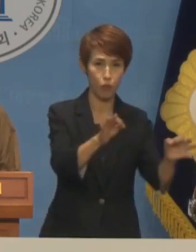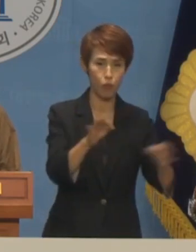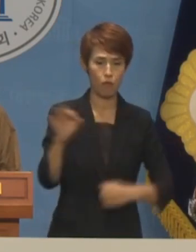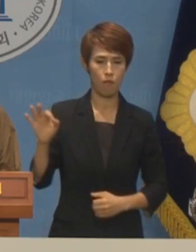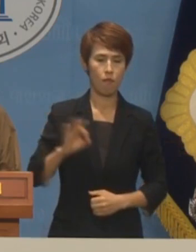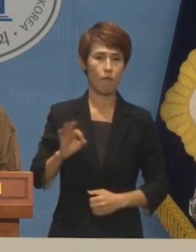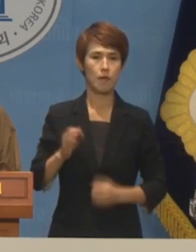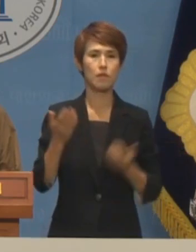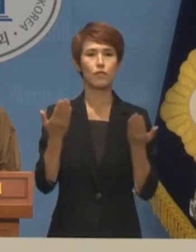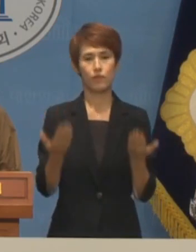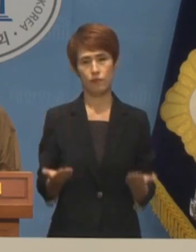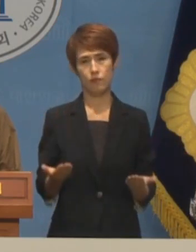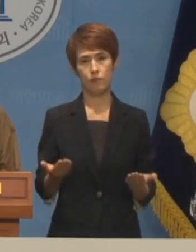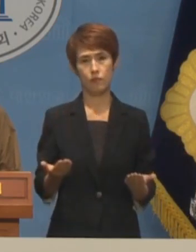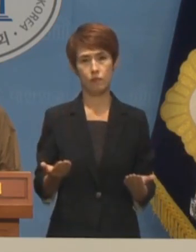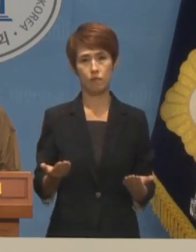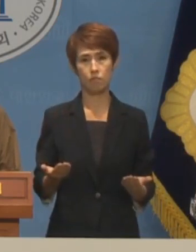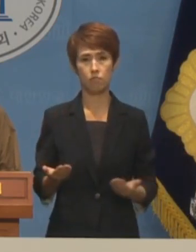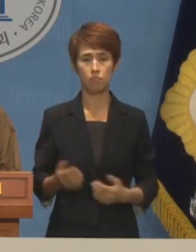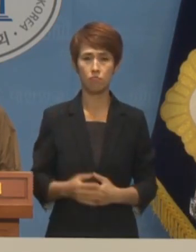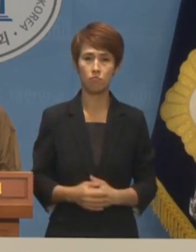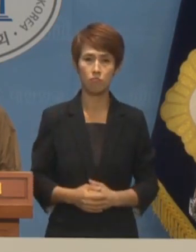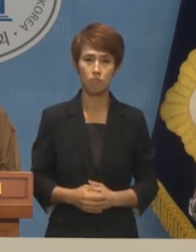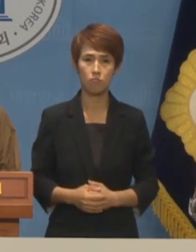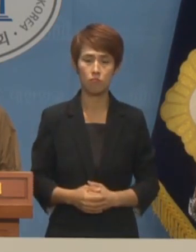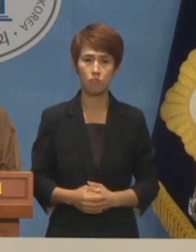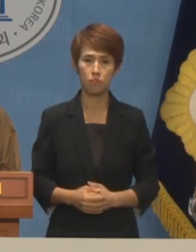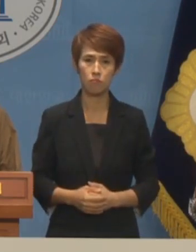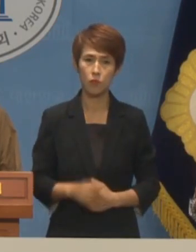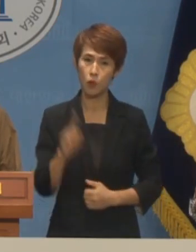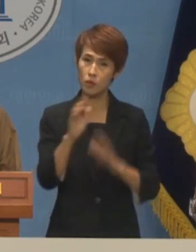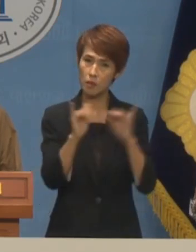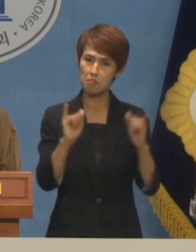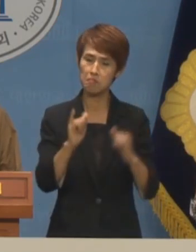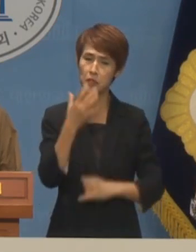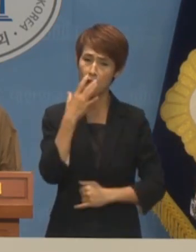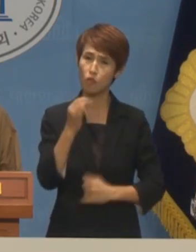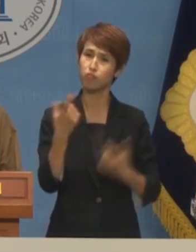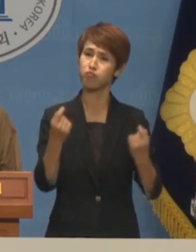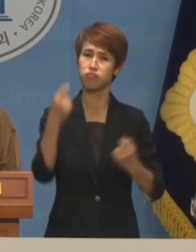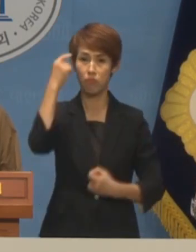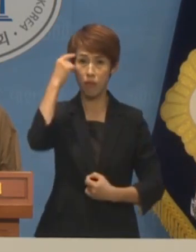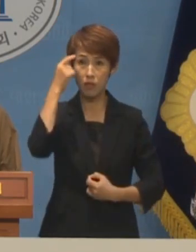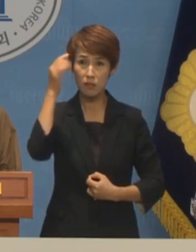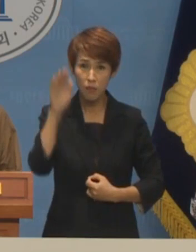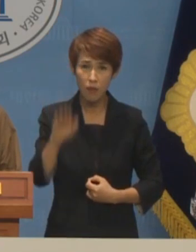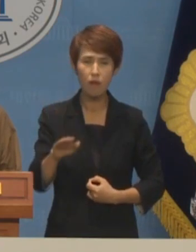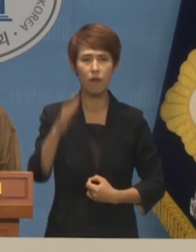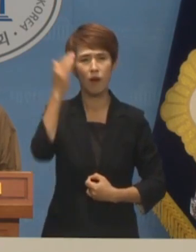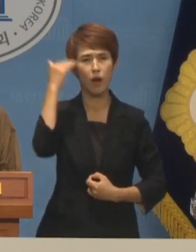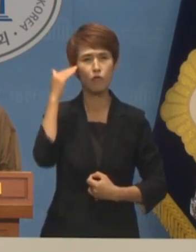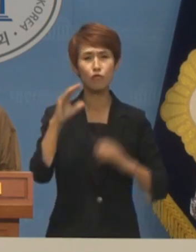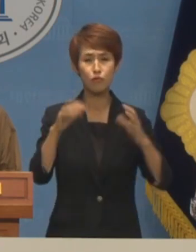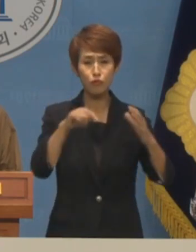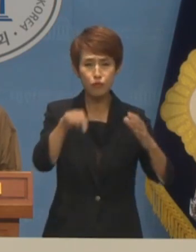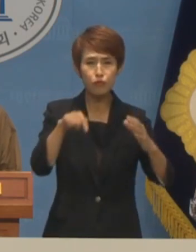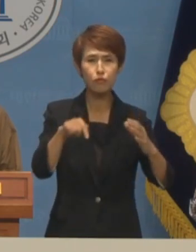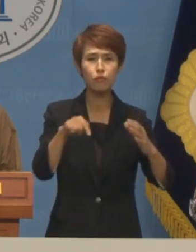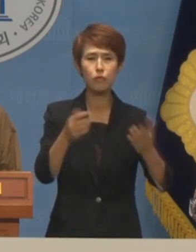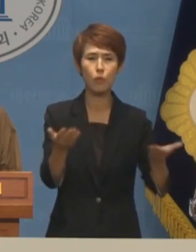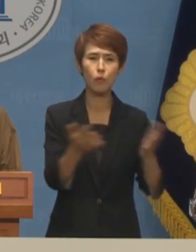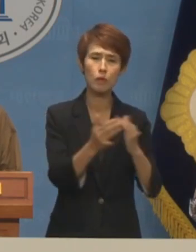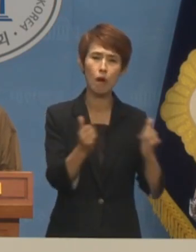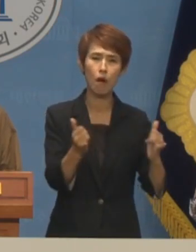유급병가 누구에게는 당연한 권리일 수 있을지 모르겠지만 대한민국에는 소외된 노동자들이